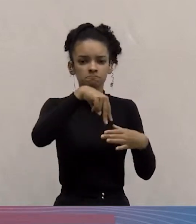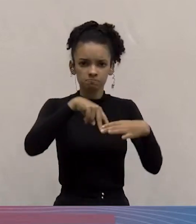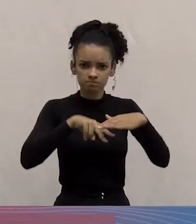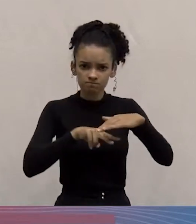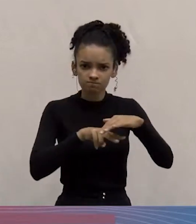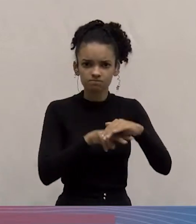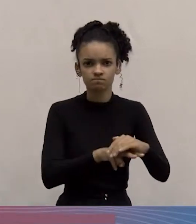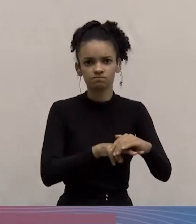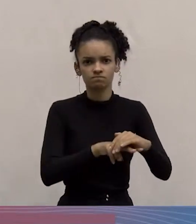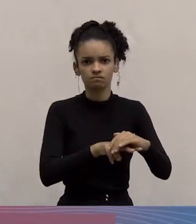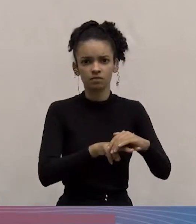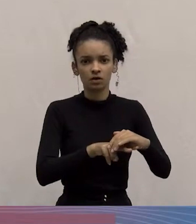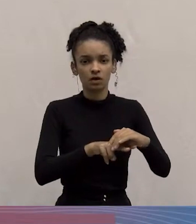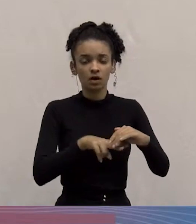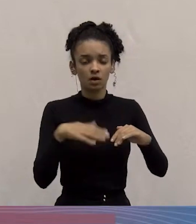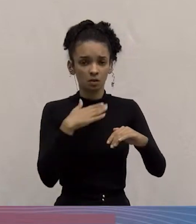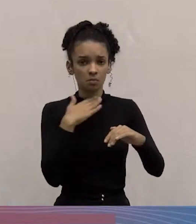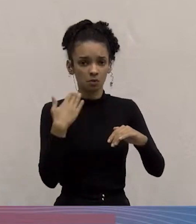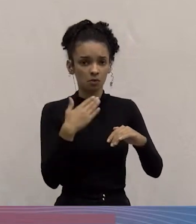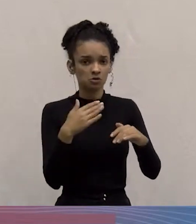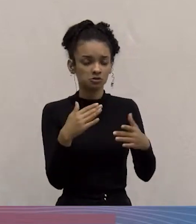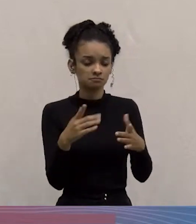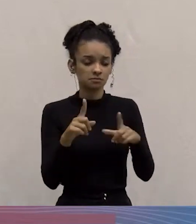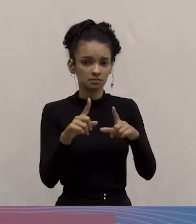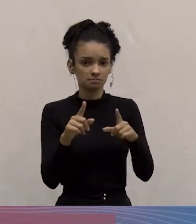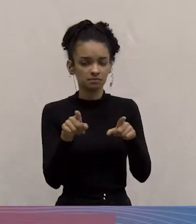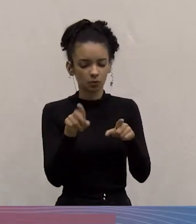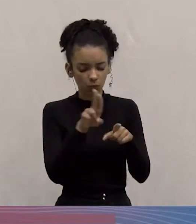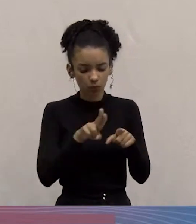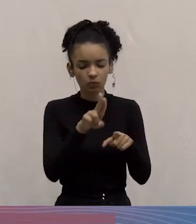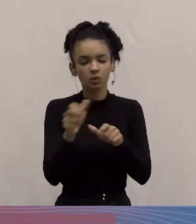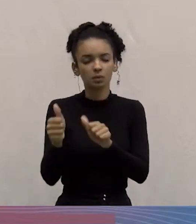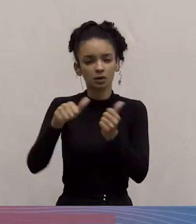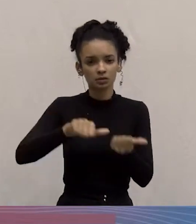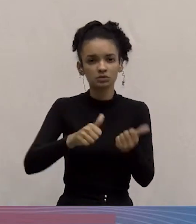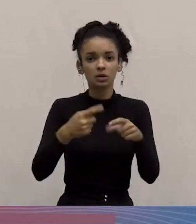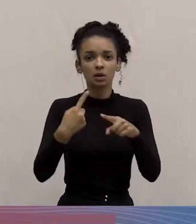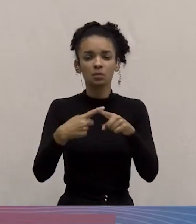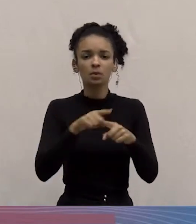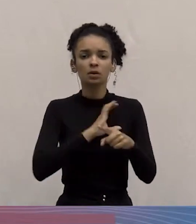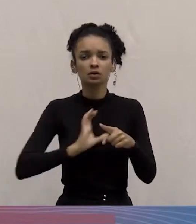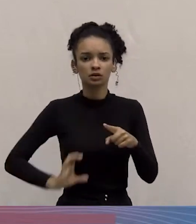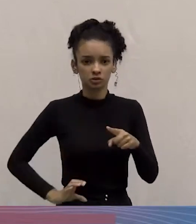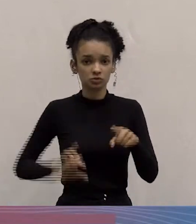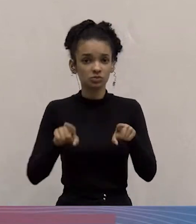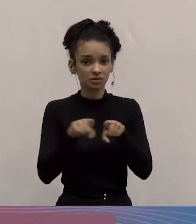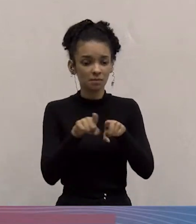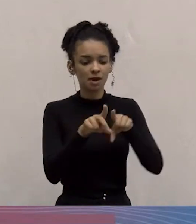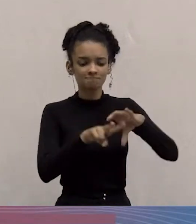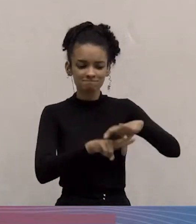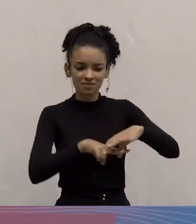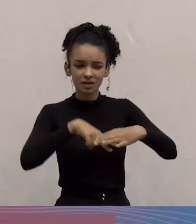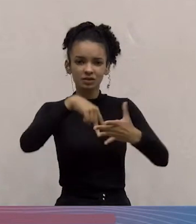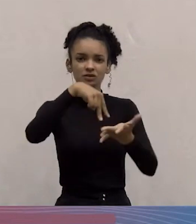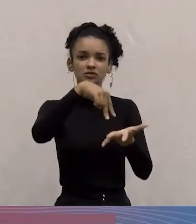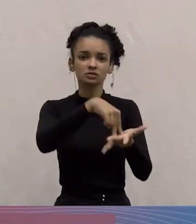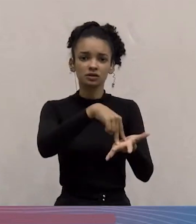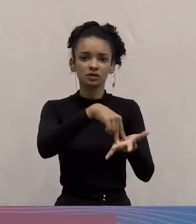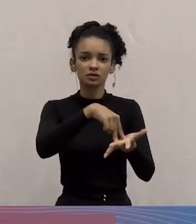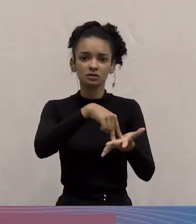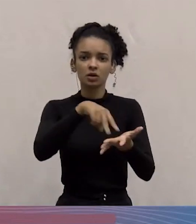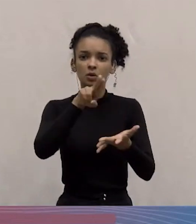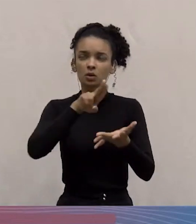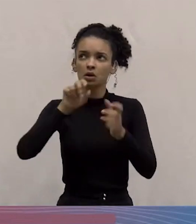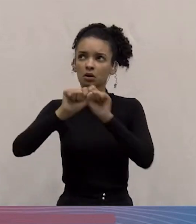batismo, para que, como Cristo foi ressuscitado dentre os mortos, pela glória do Pai, assim